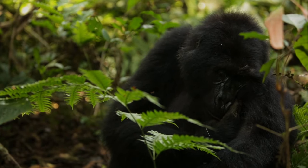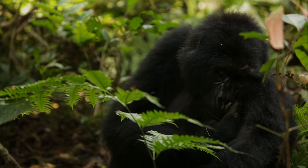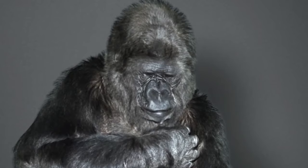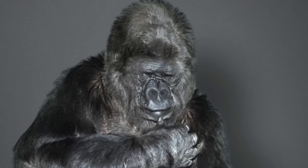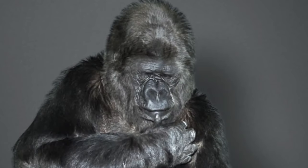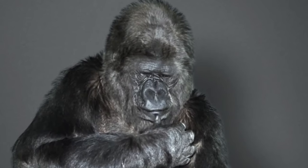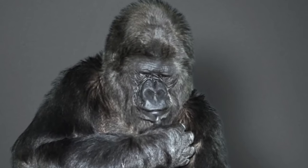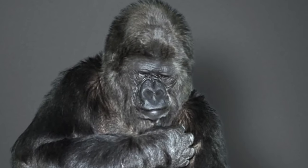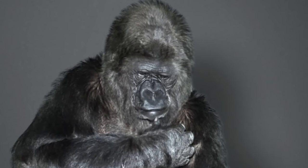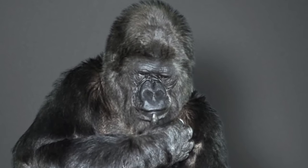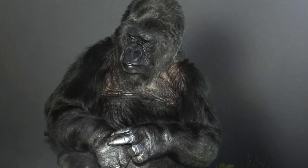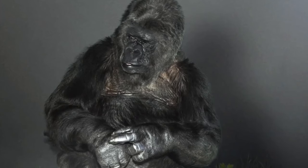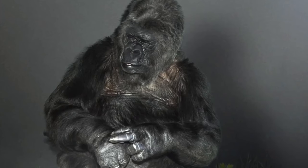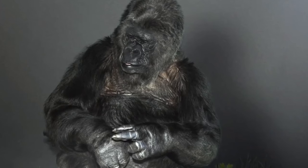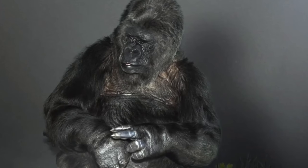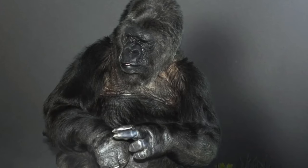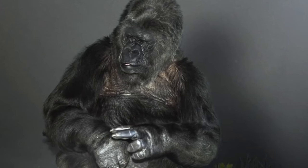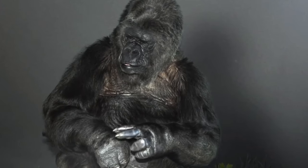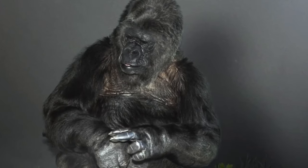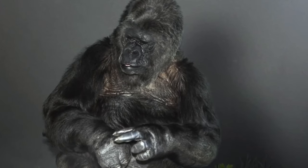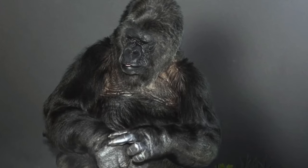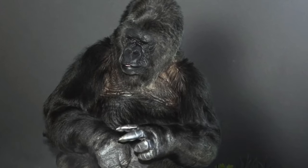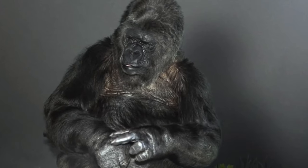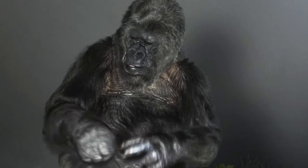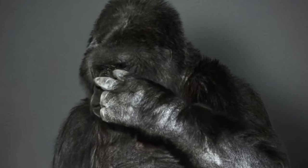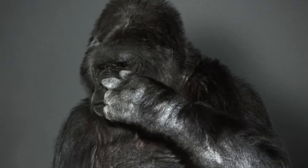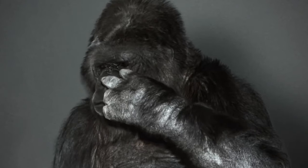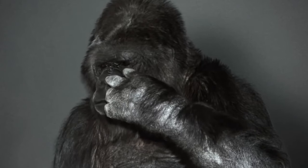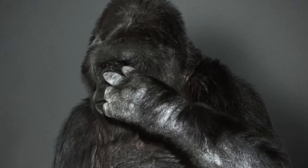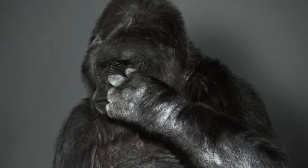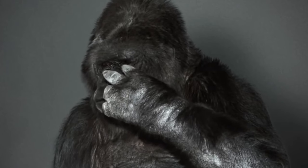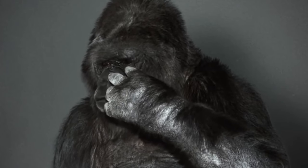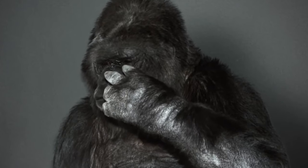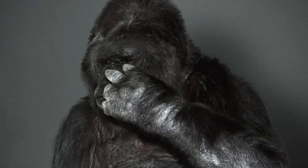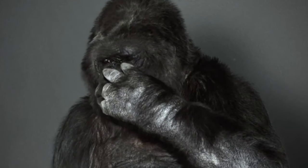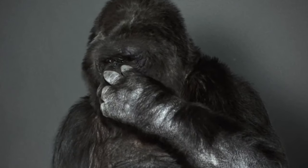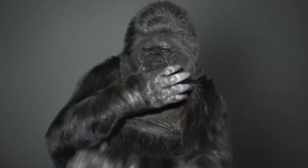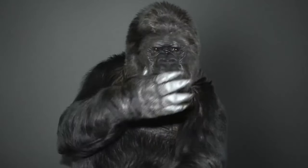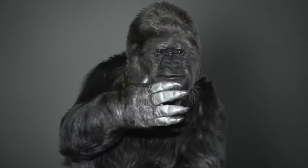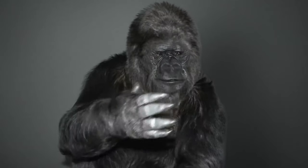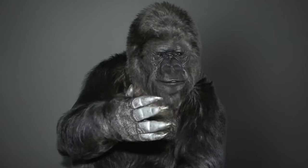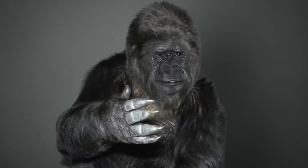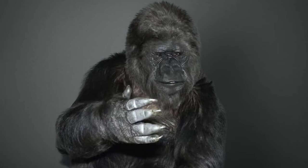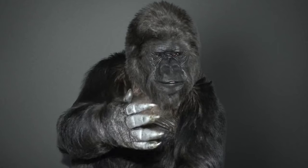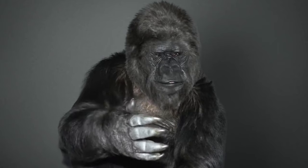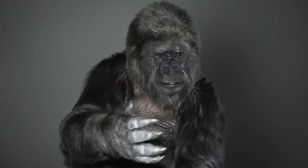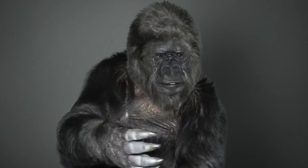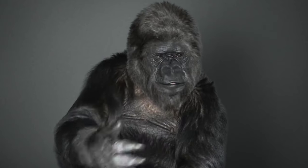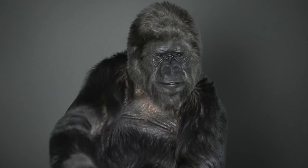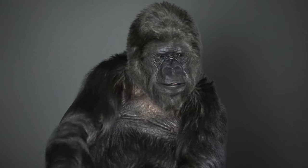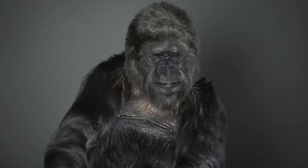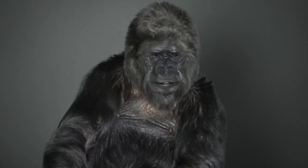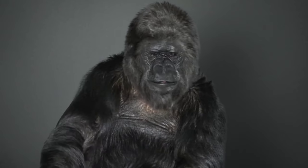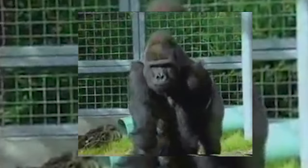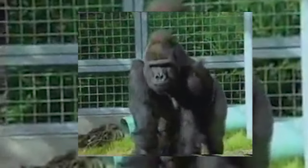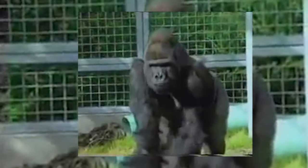imparare più di mille parole in età adulta. Come se non fosse abbastanza incredibile, Coco capiva perfettamente l'inglese. L'unica cosa che impedì a Coco